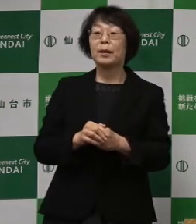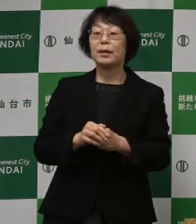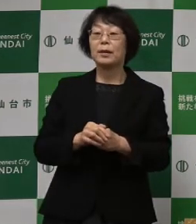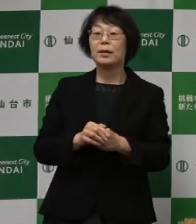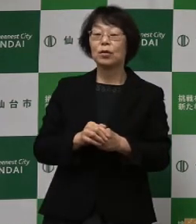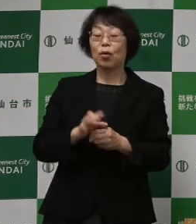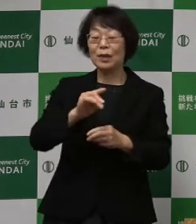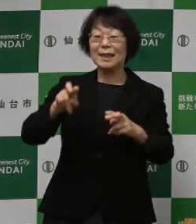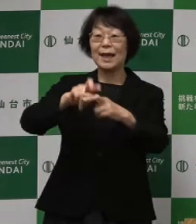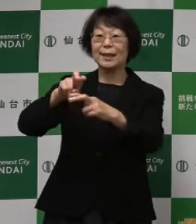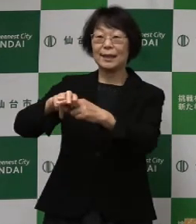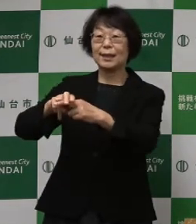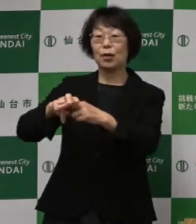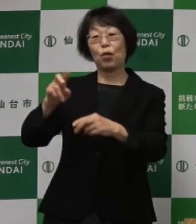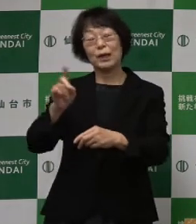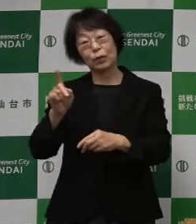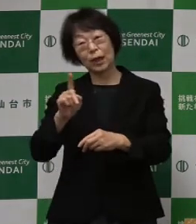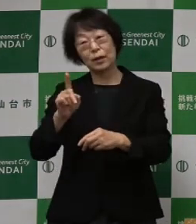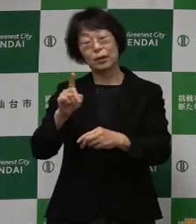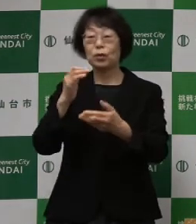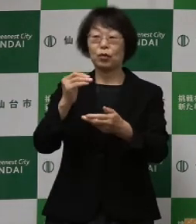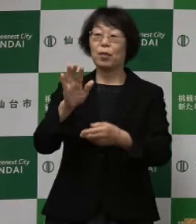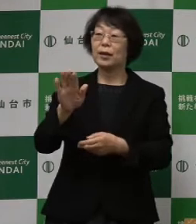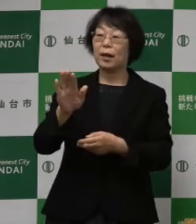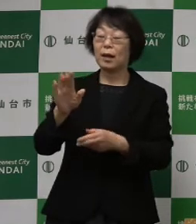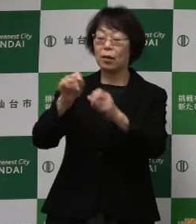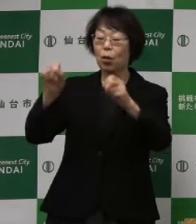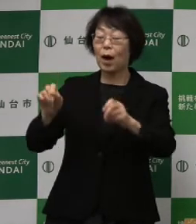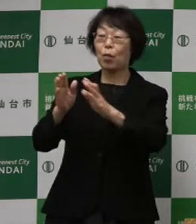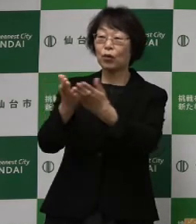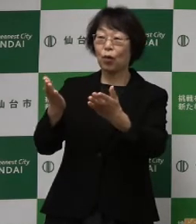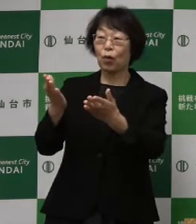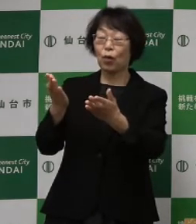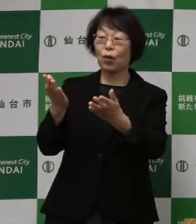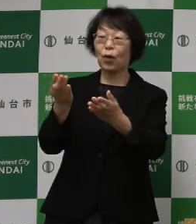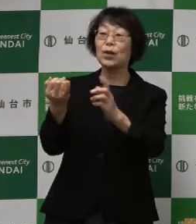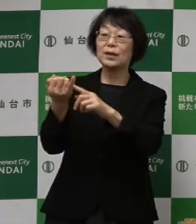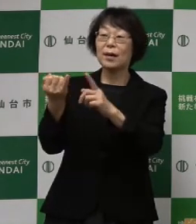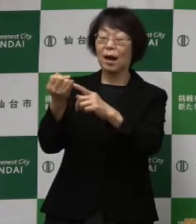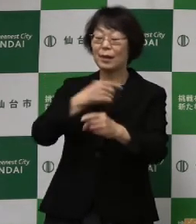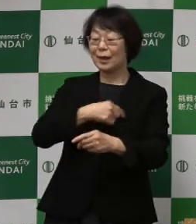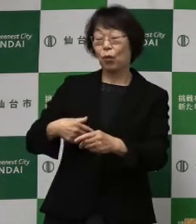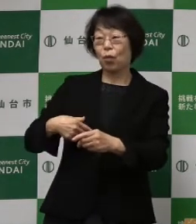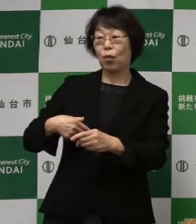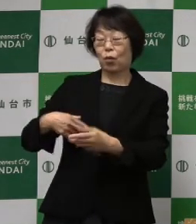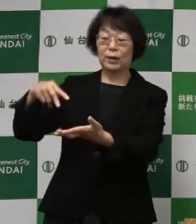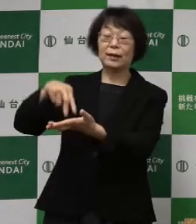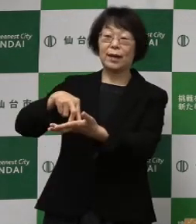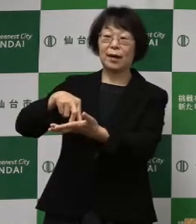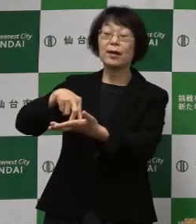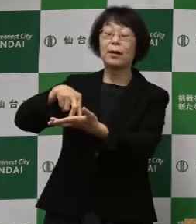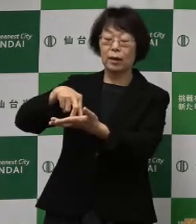議席をなんとかということもあって、その岡本さんが立候補をされたわけです